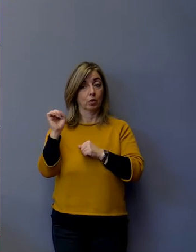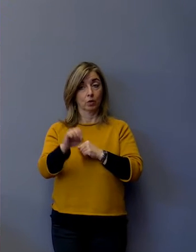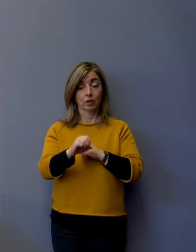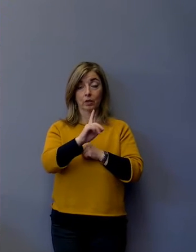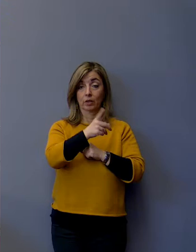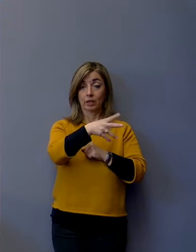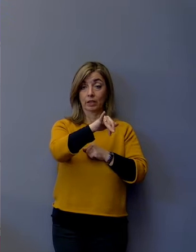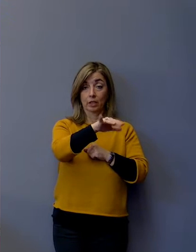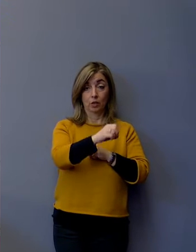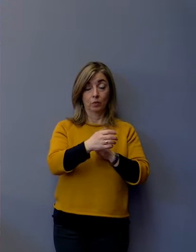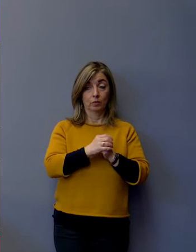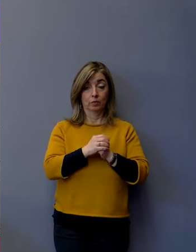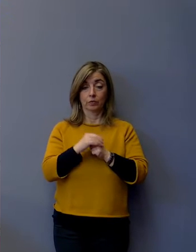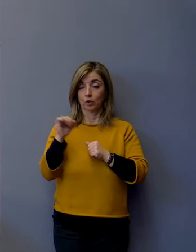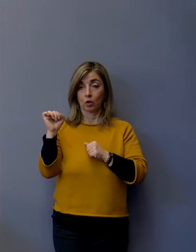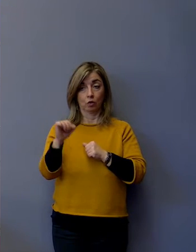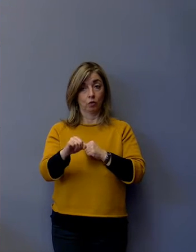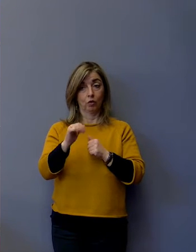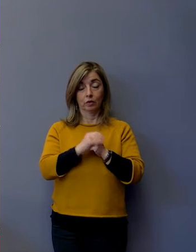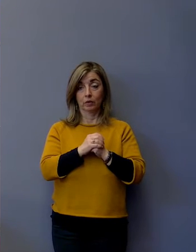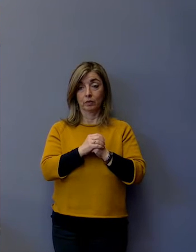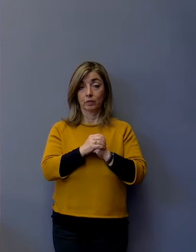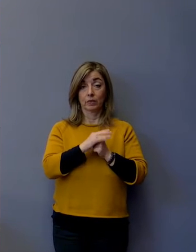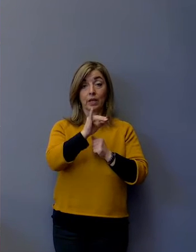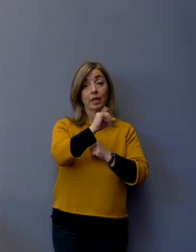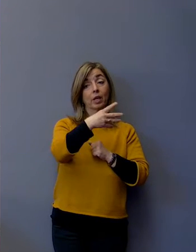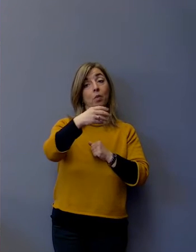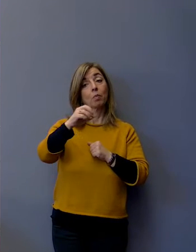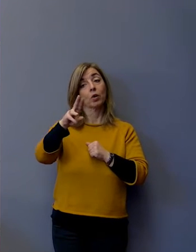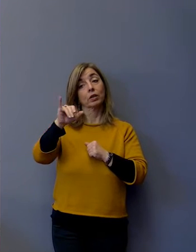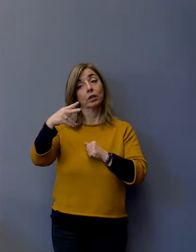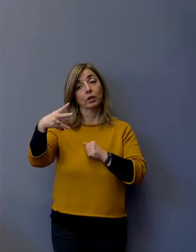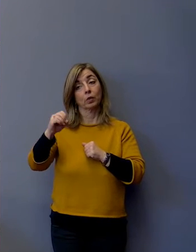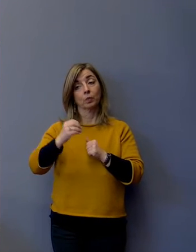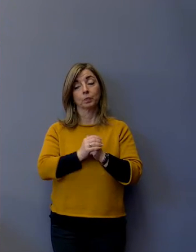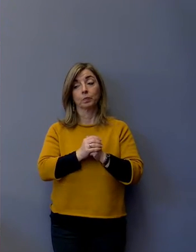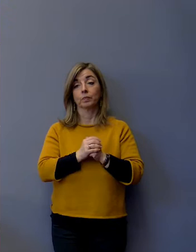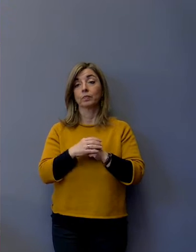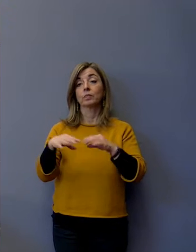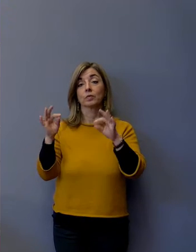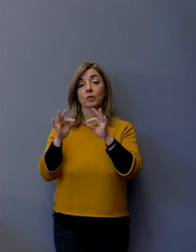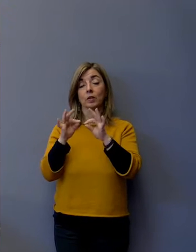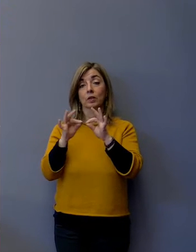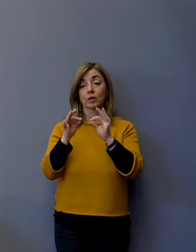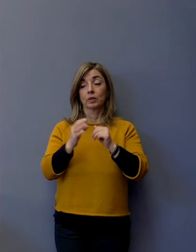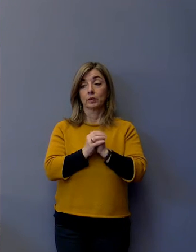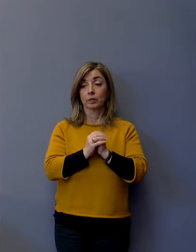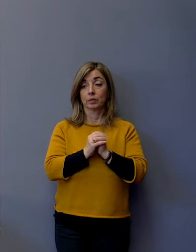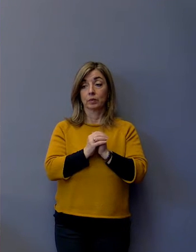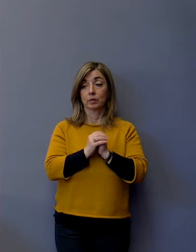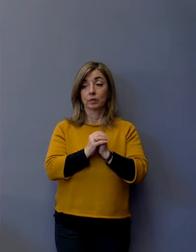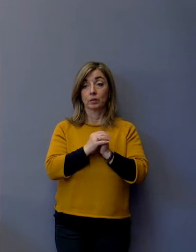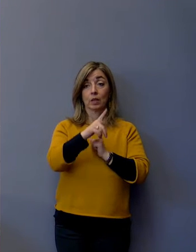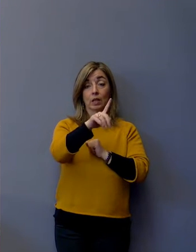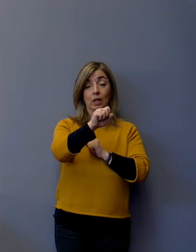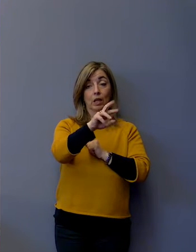grillo contrario consigliere immordino ma volevo consigliera